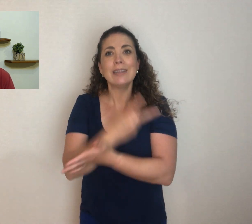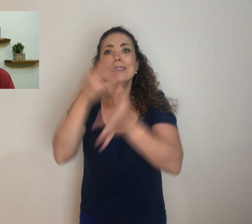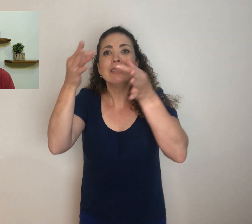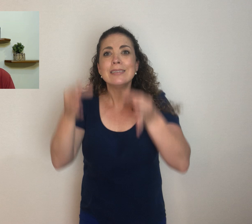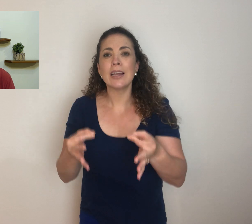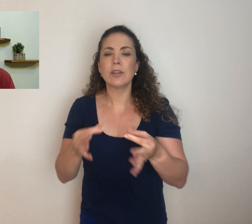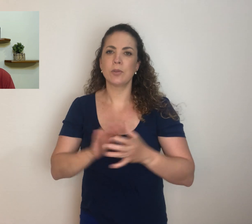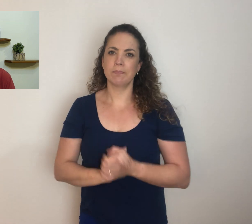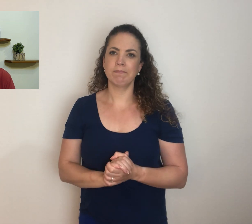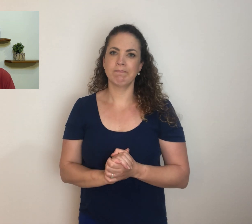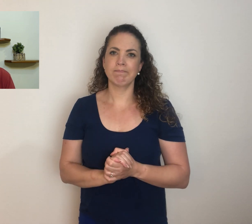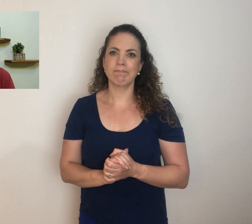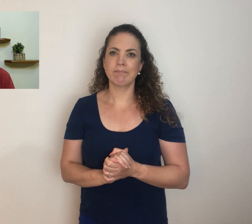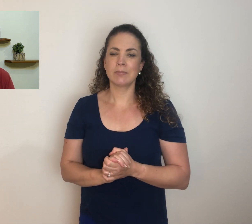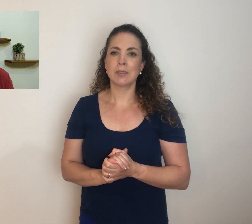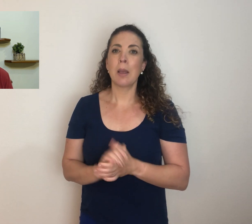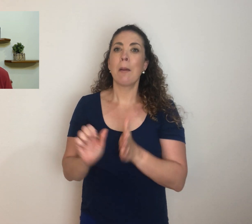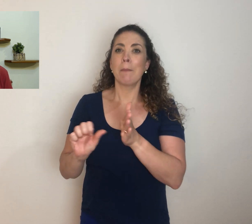da iniquidade.